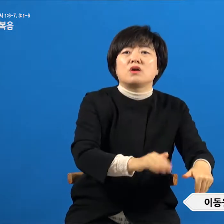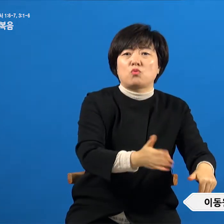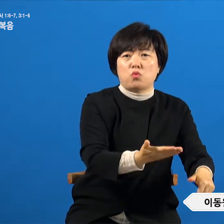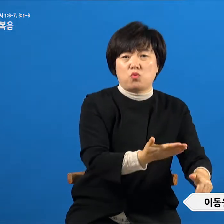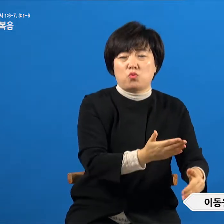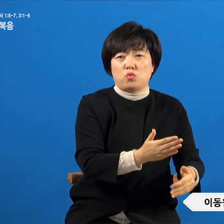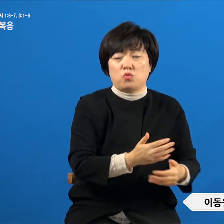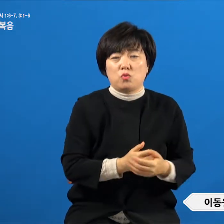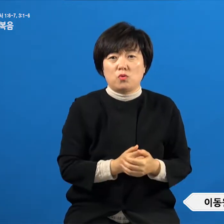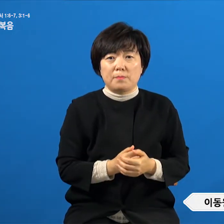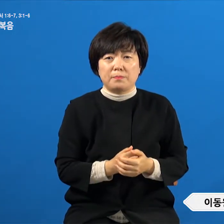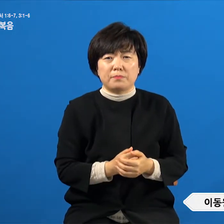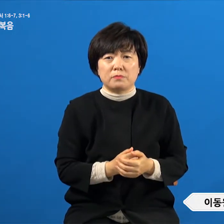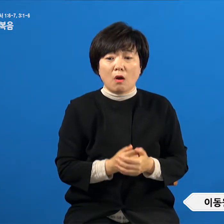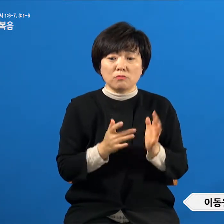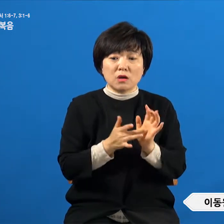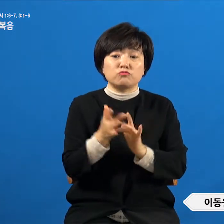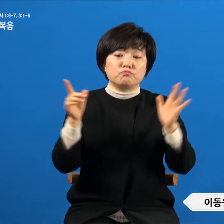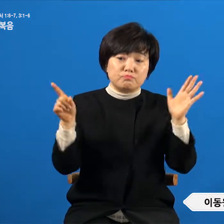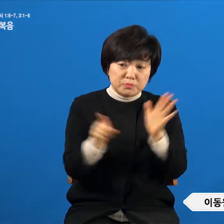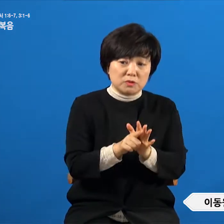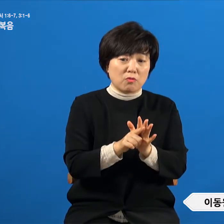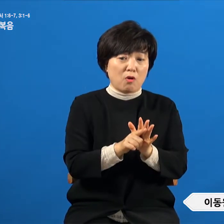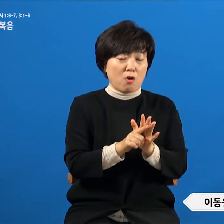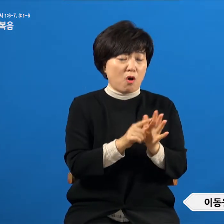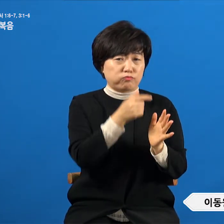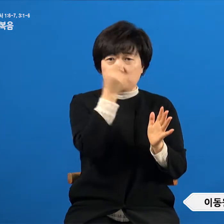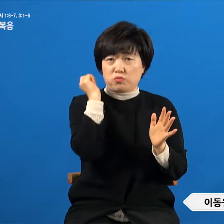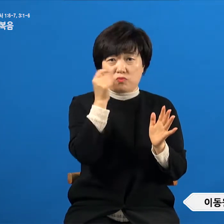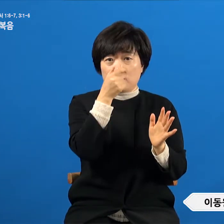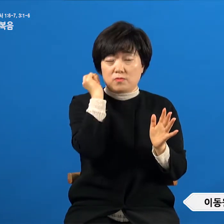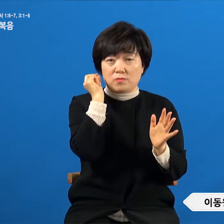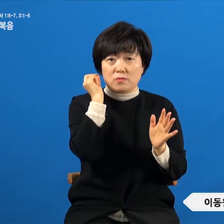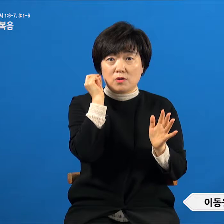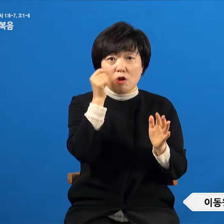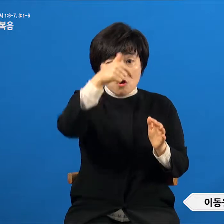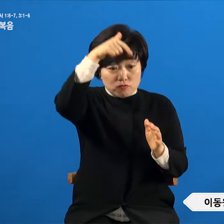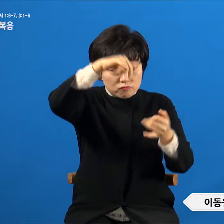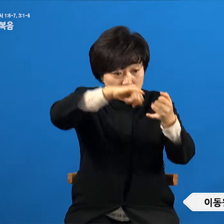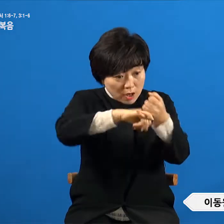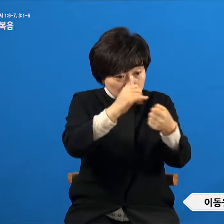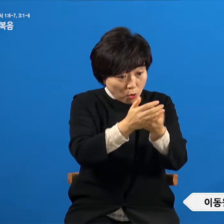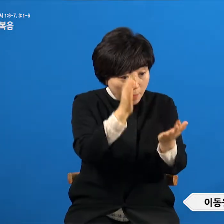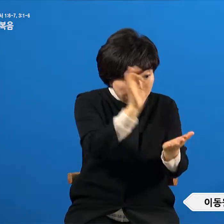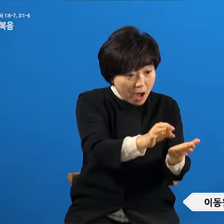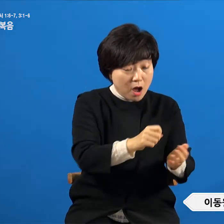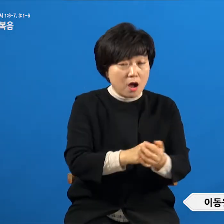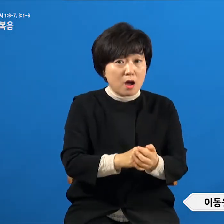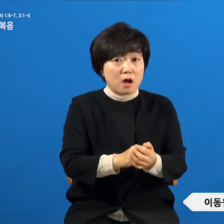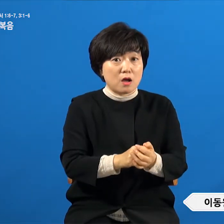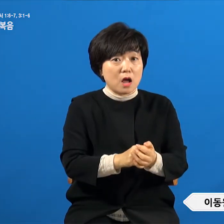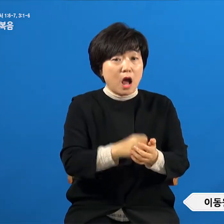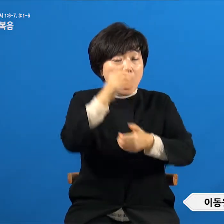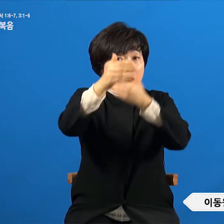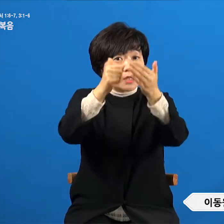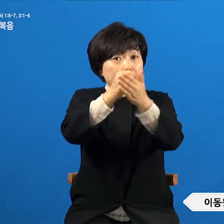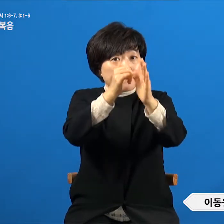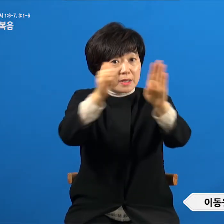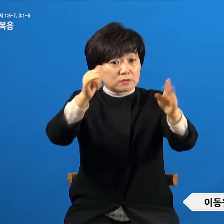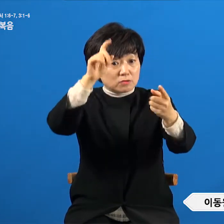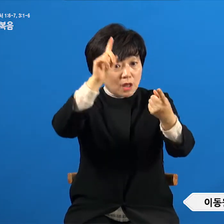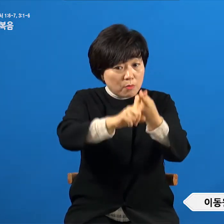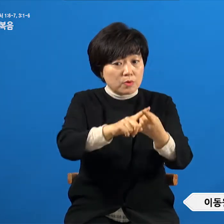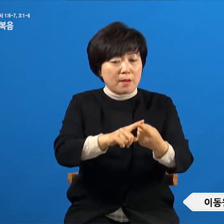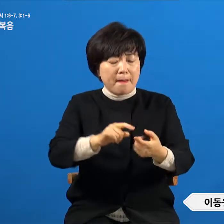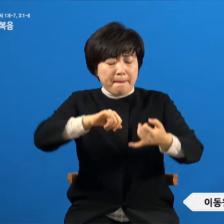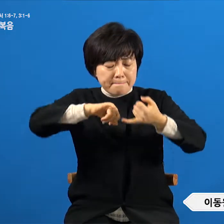것입니다. 아, 예수만 믿어서 되나? 구약 성경을 봐. 오래전부터 하나님의 백성이 되기 위해서는